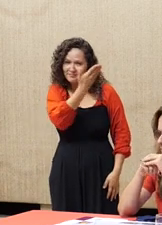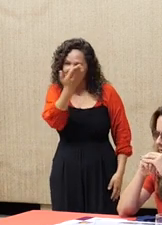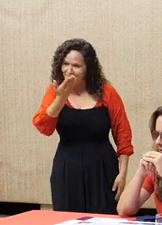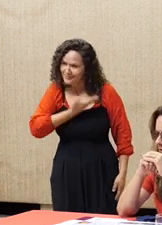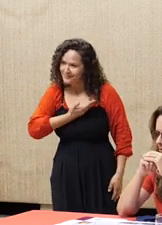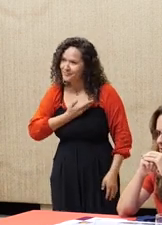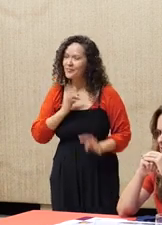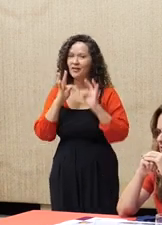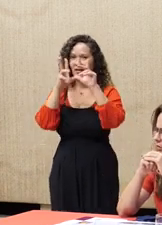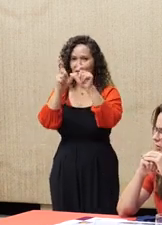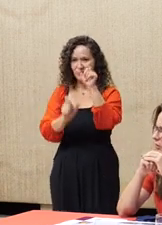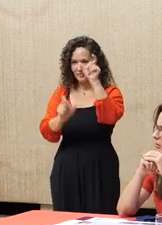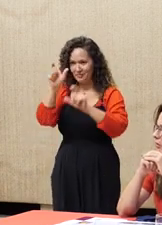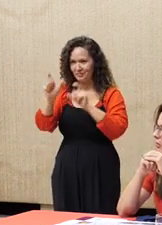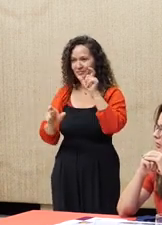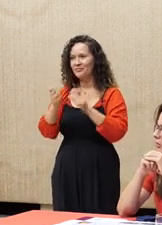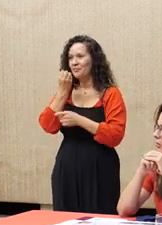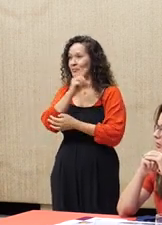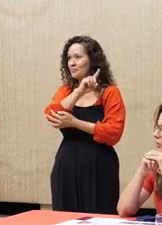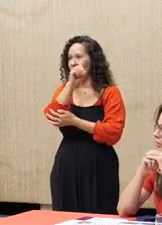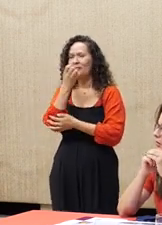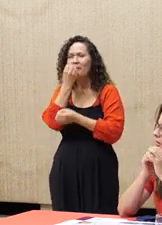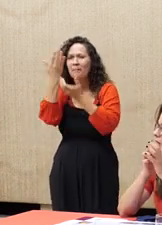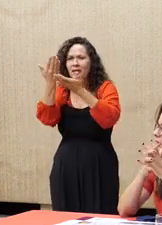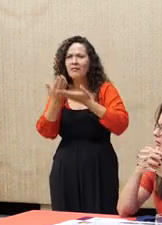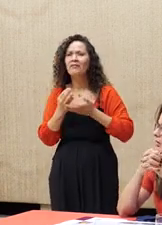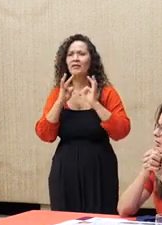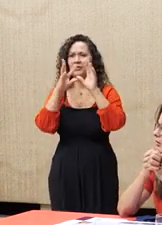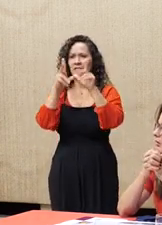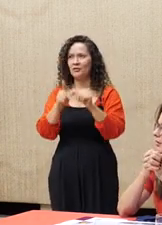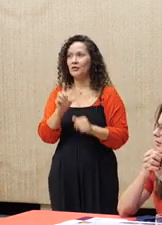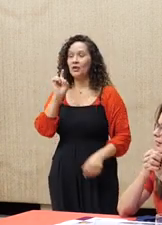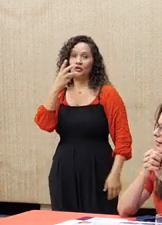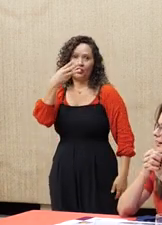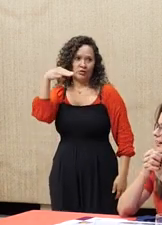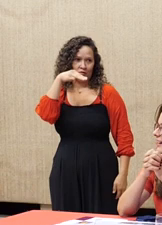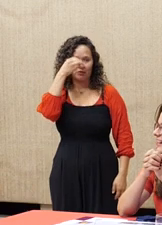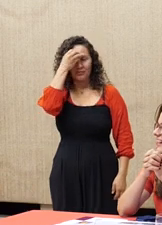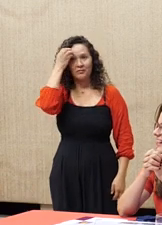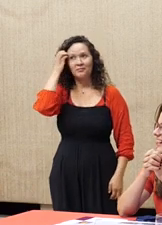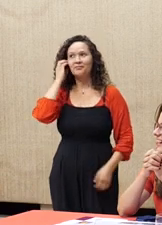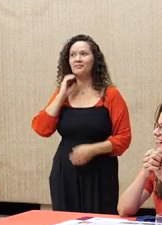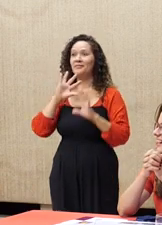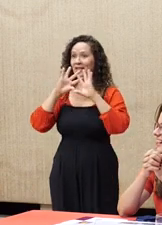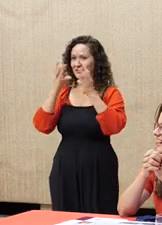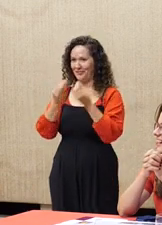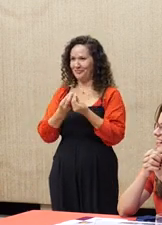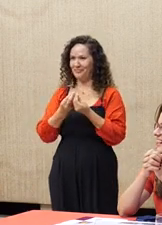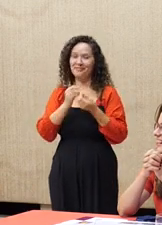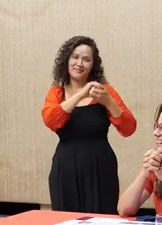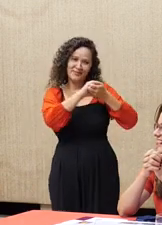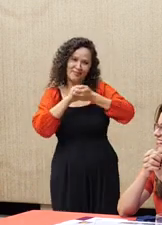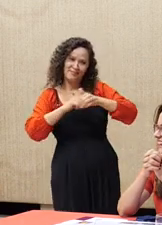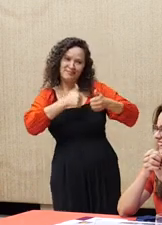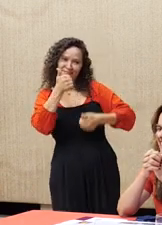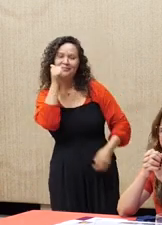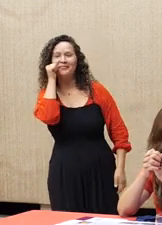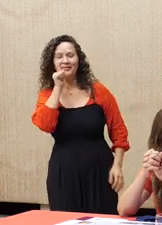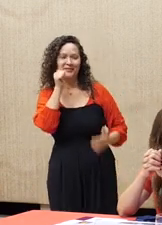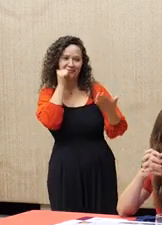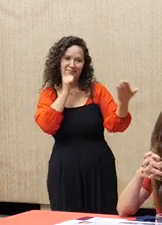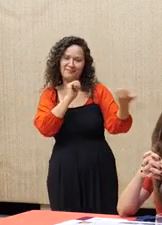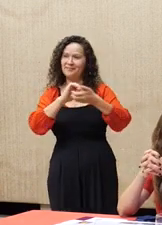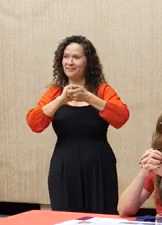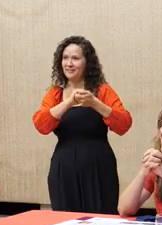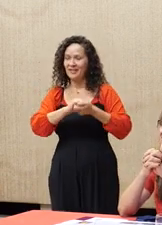companheiros. Bom dia a todos, todas e todos. Sejam bem-vindos aqui. Eu só tenho 3 minutos, né? Eu quero cumprimentar primeiro as mulheres, né?